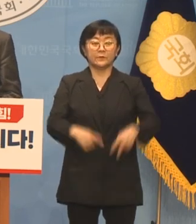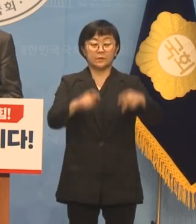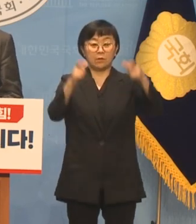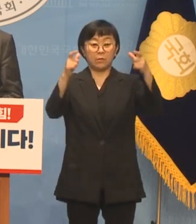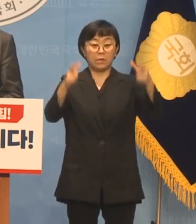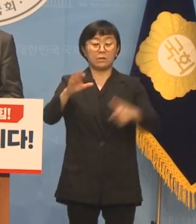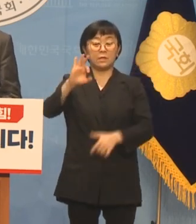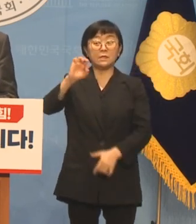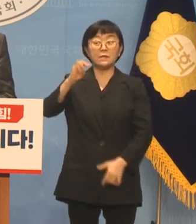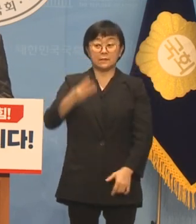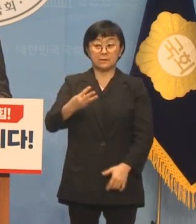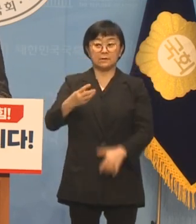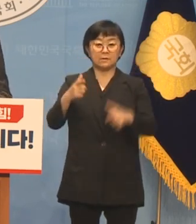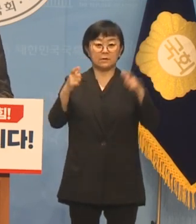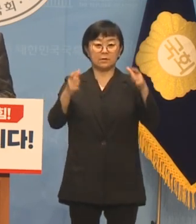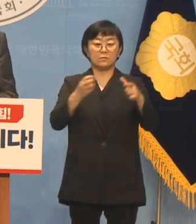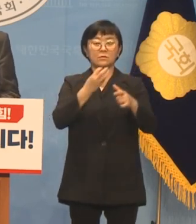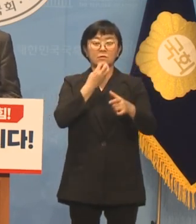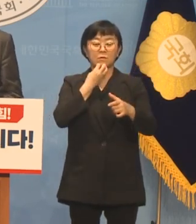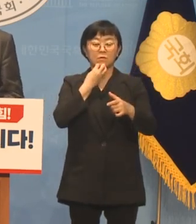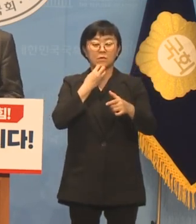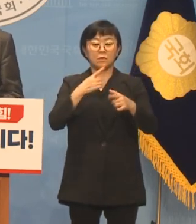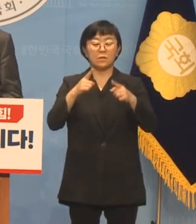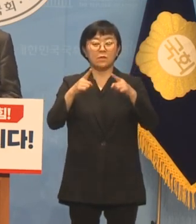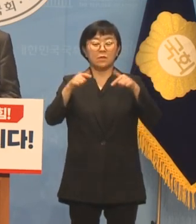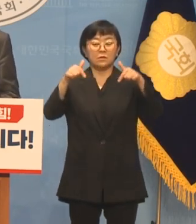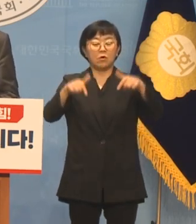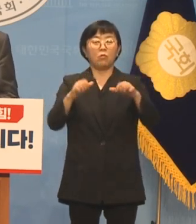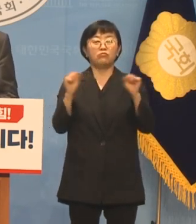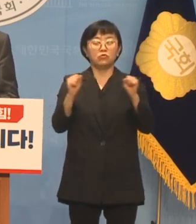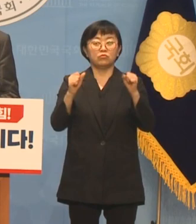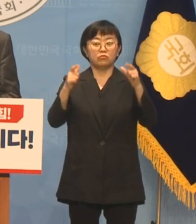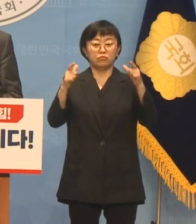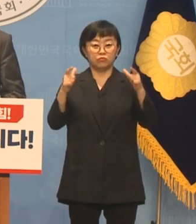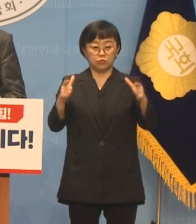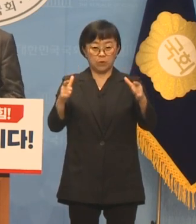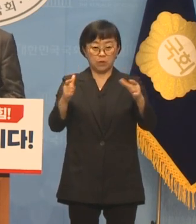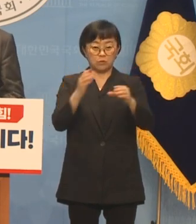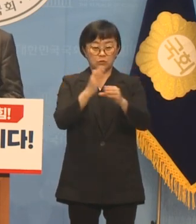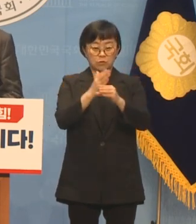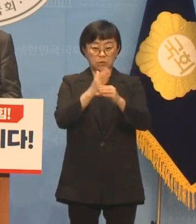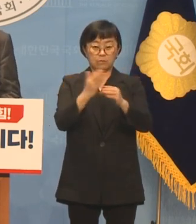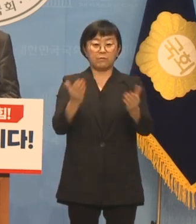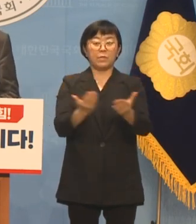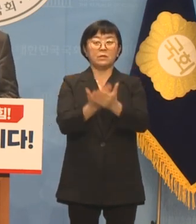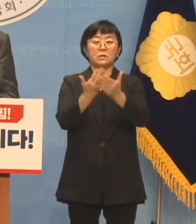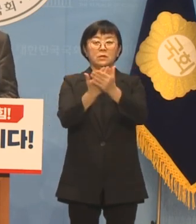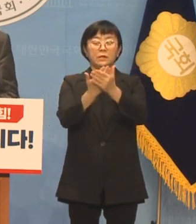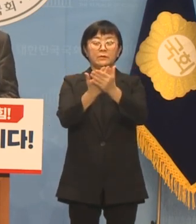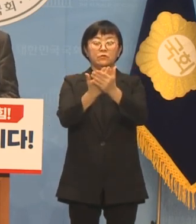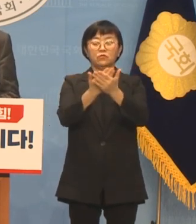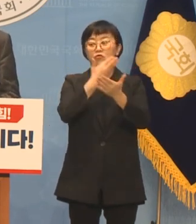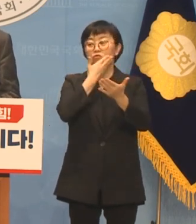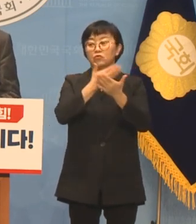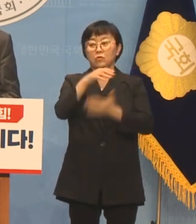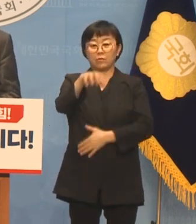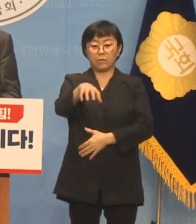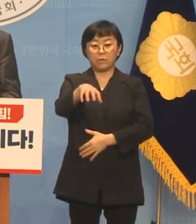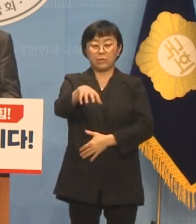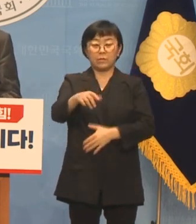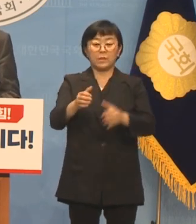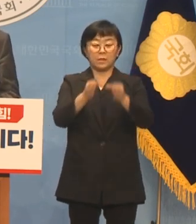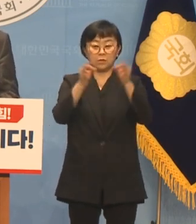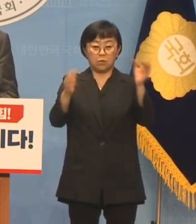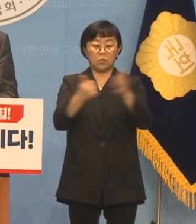서대문 을 지역은 서울 서북부의 중심이자 서북부 발전의 관문입니다. 그러나